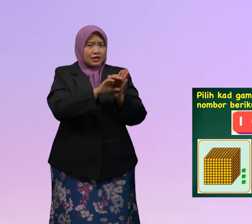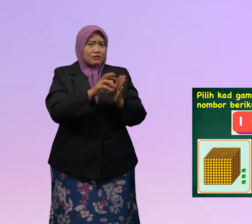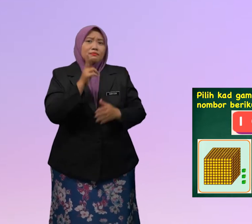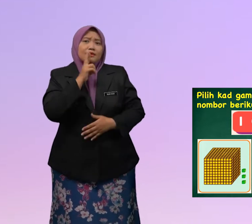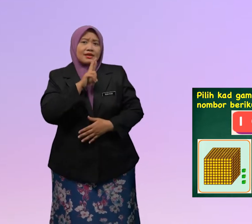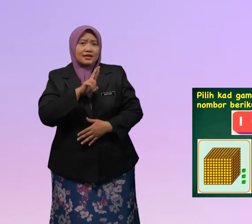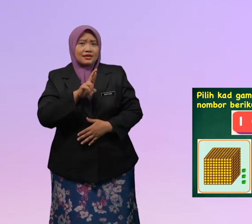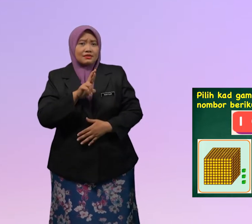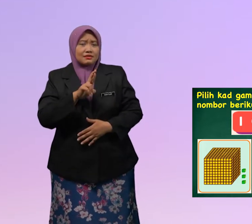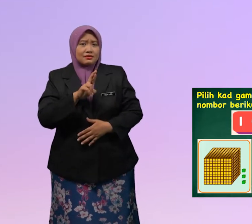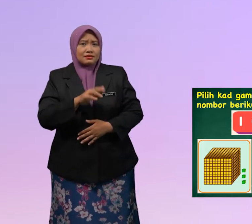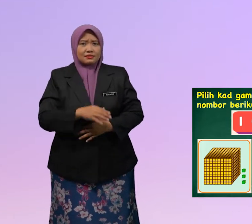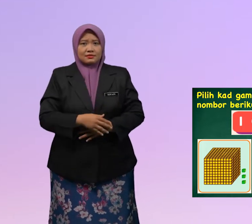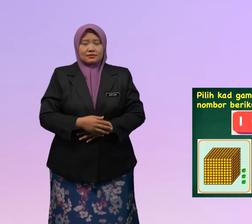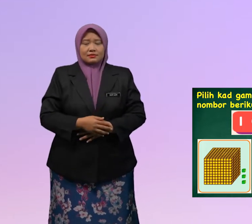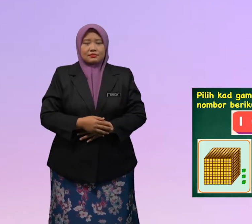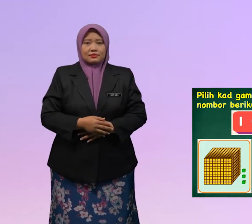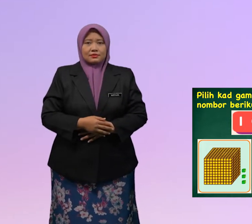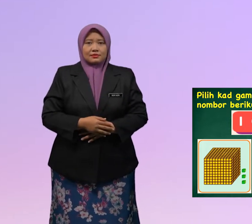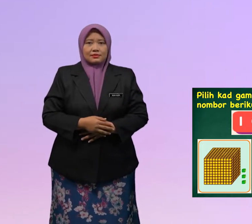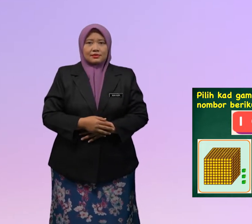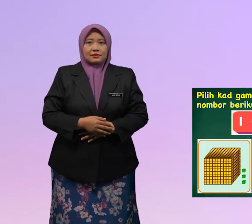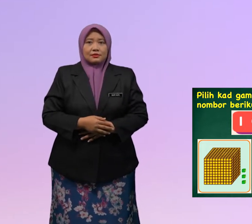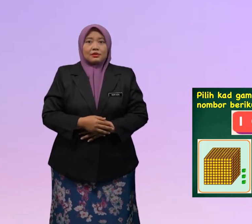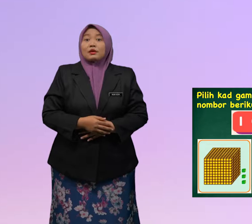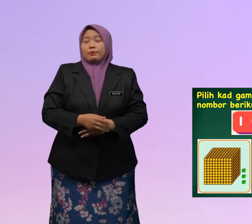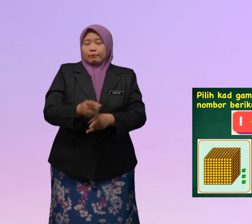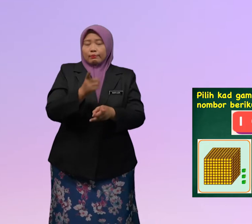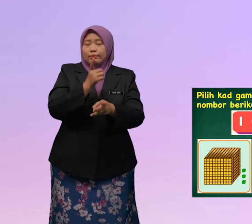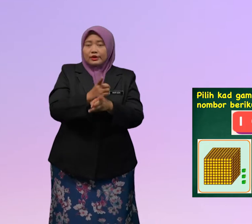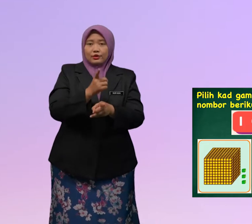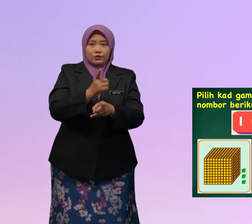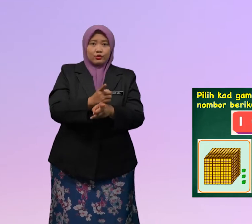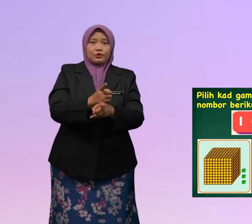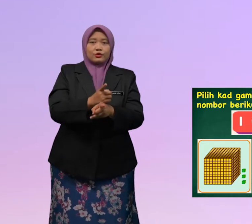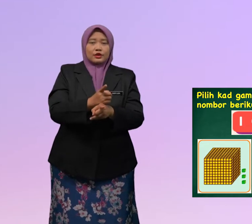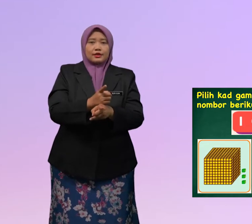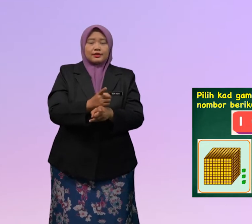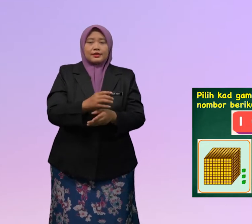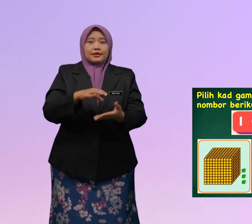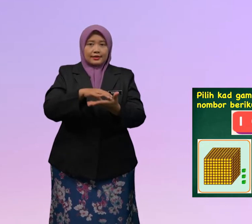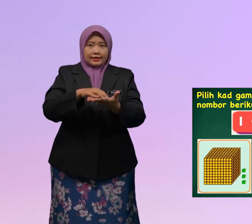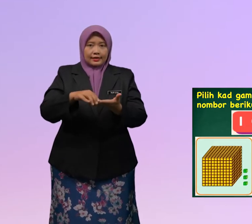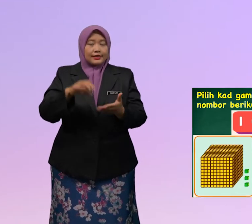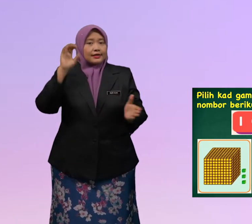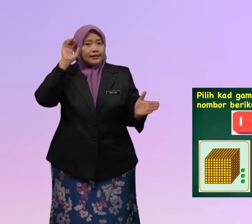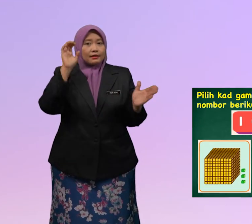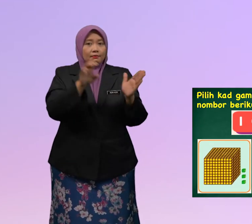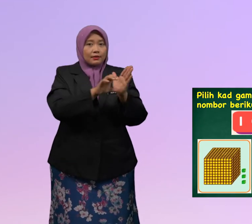gambar merah? Betul. Kad